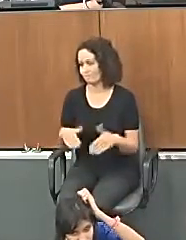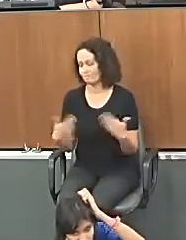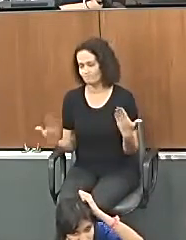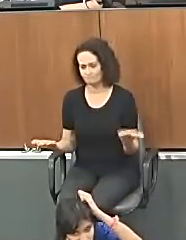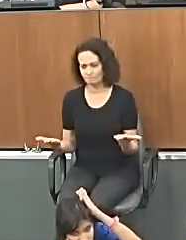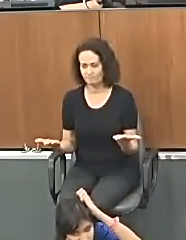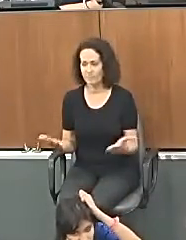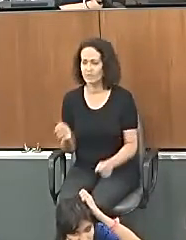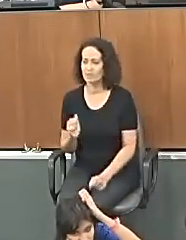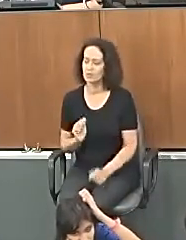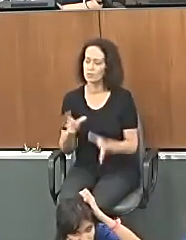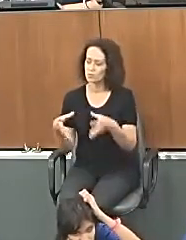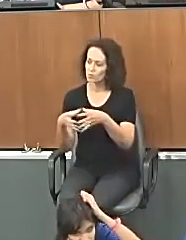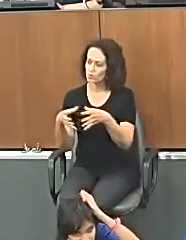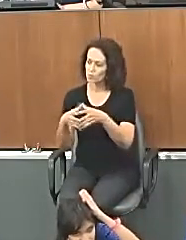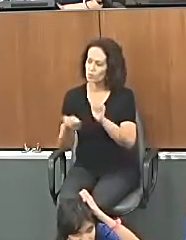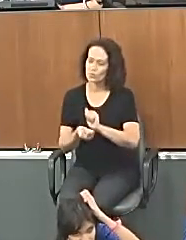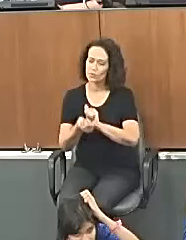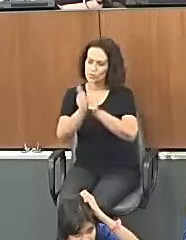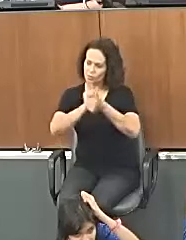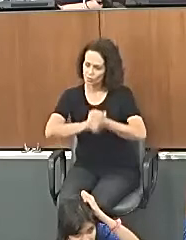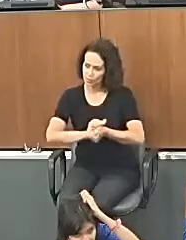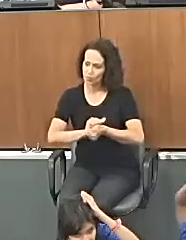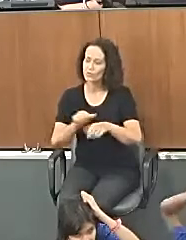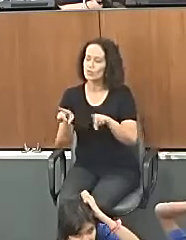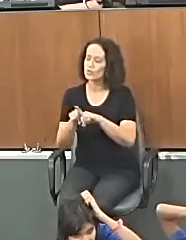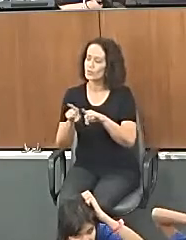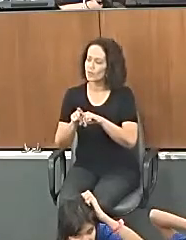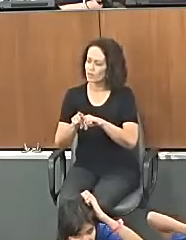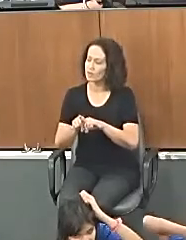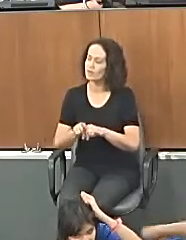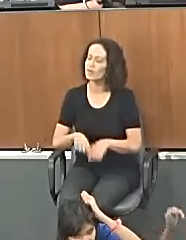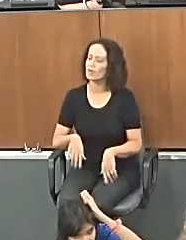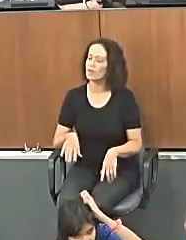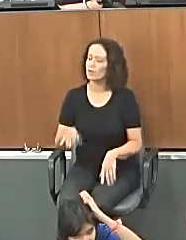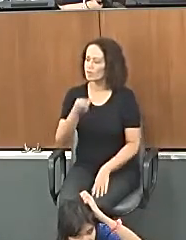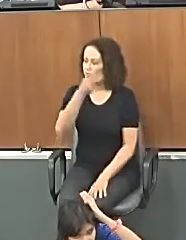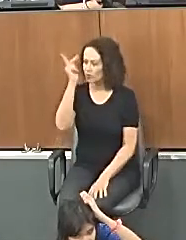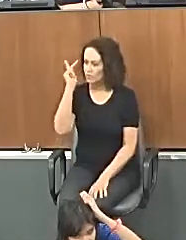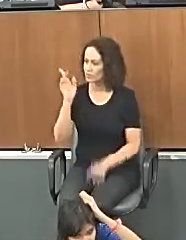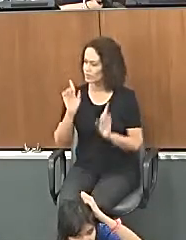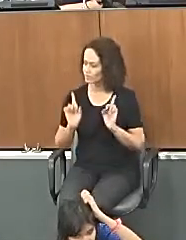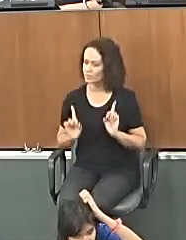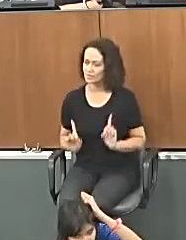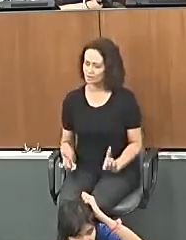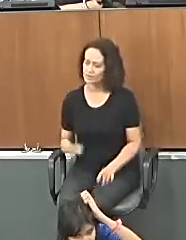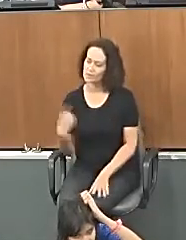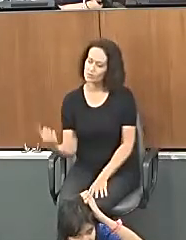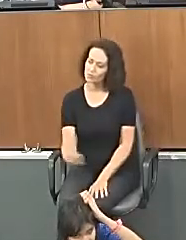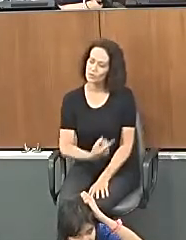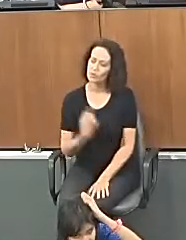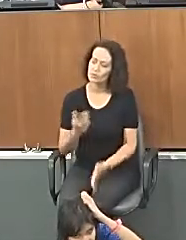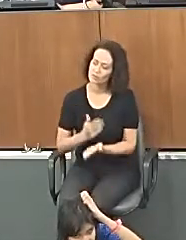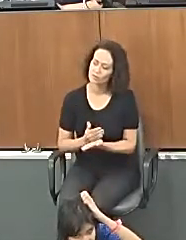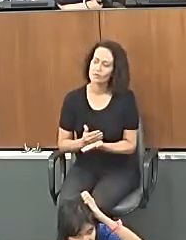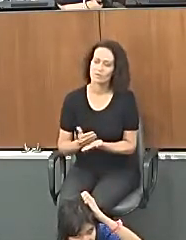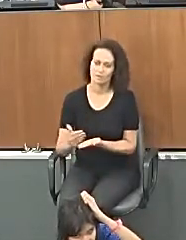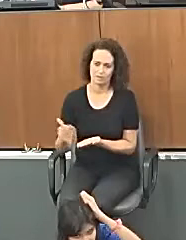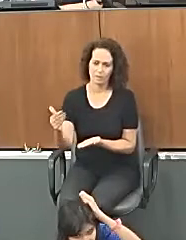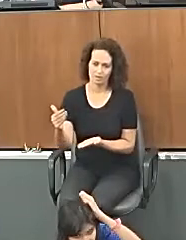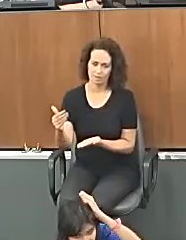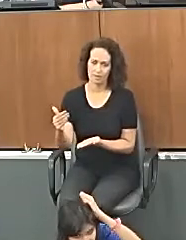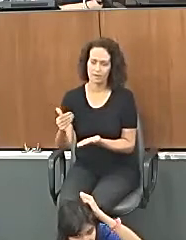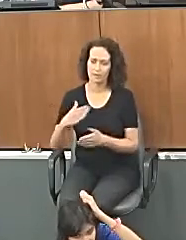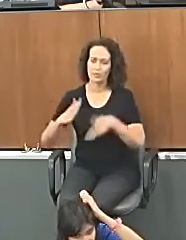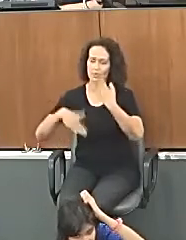na comissão de esportes na comissão de defesa da pessoa com deficiência nós estamos iniciando o